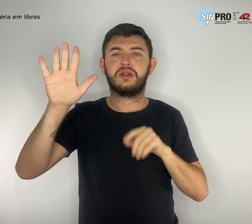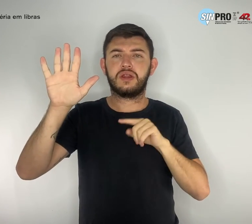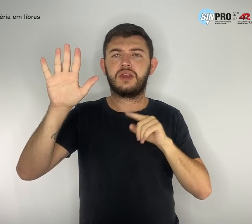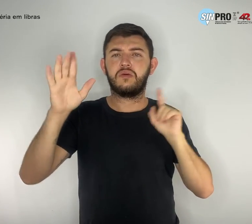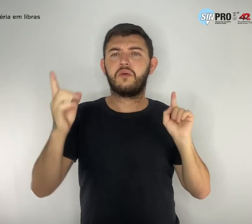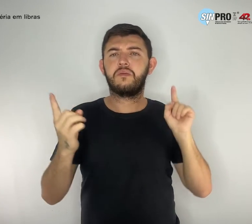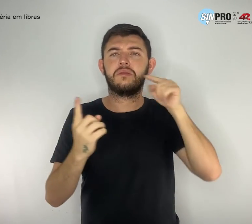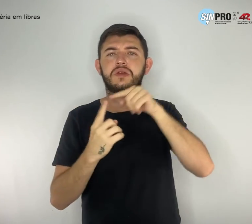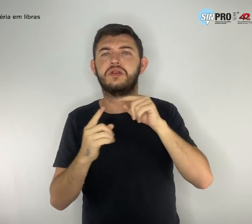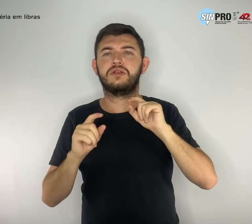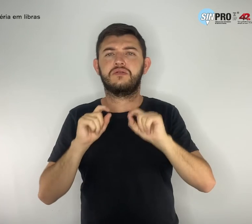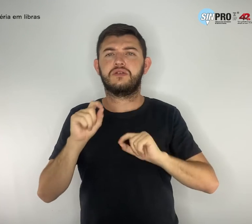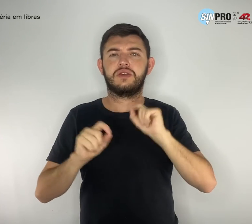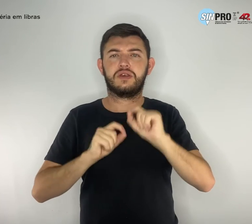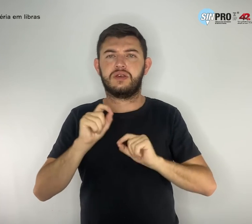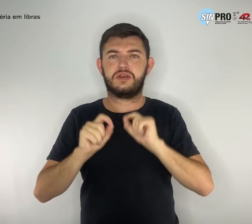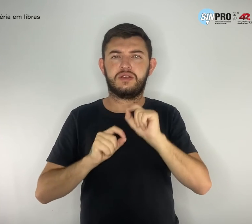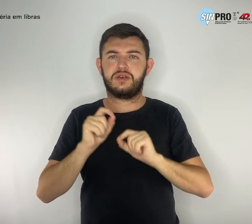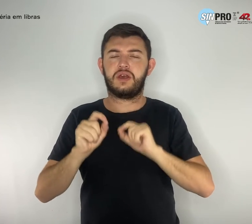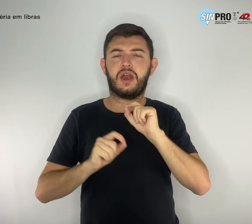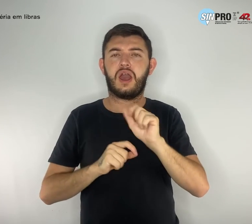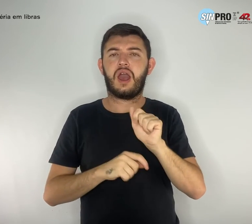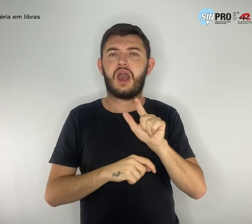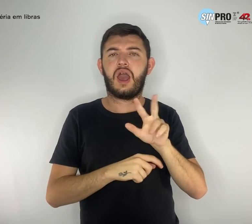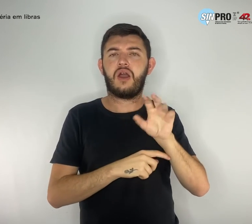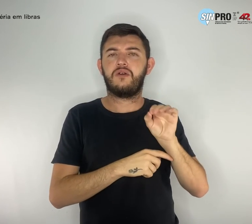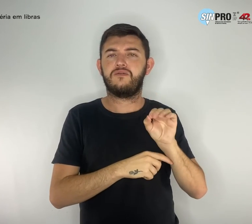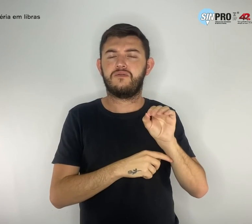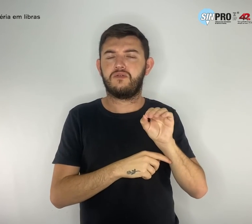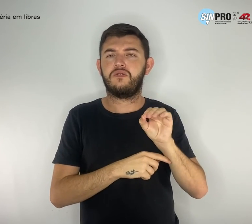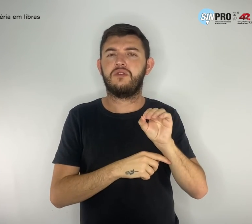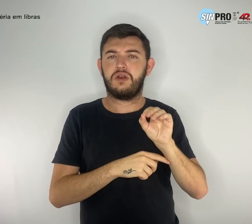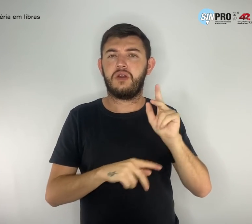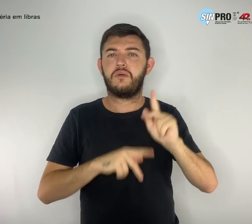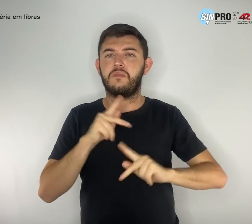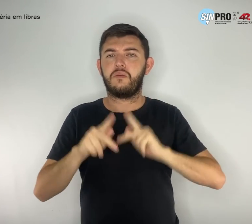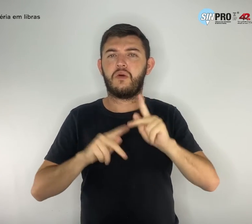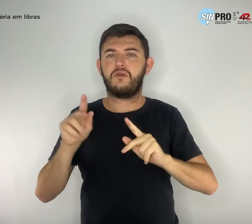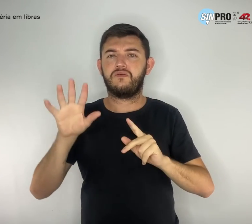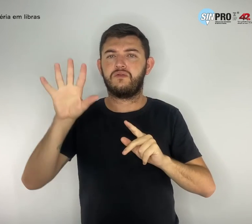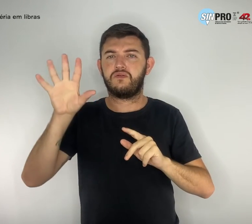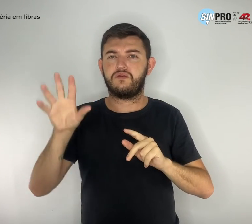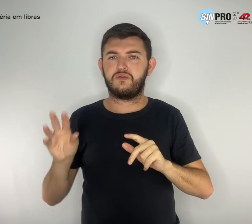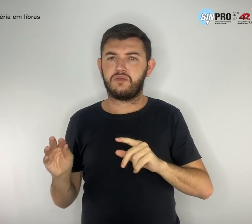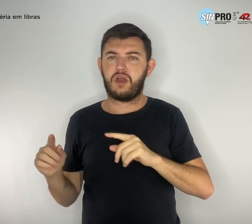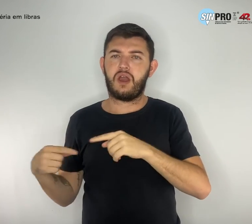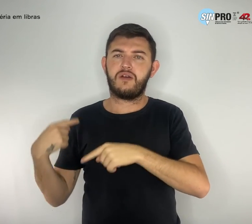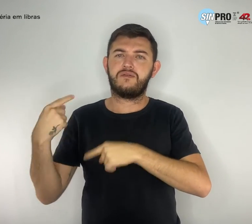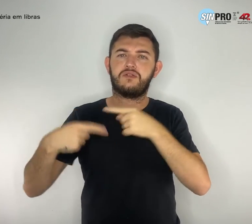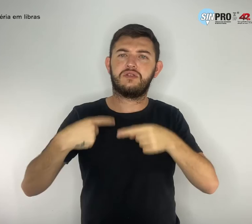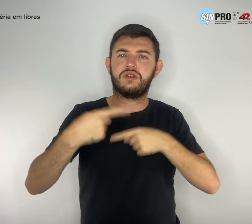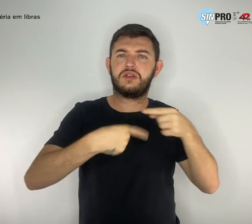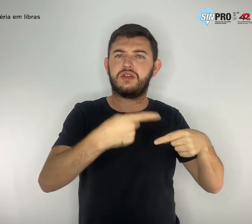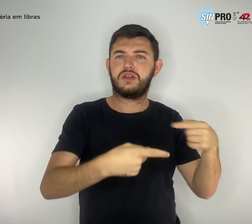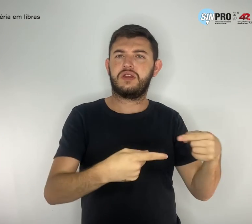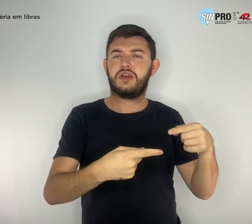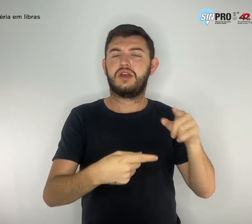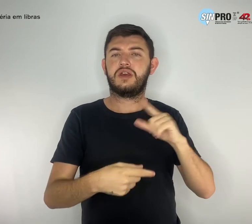povos afrodescendentes. É como se a direita liberal tentasse, através da mão negra estampada na capa